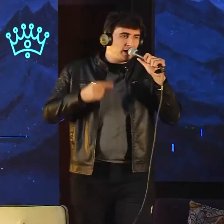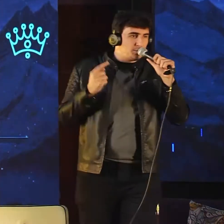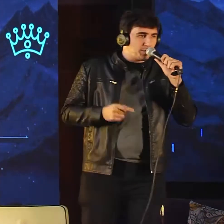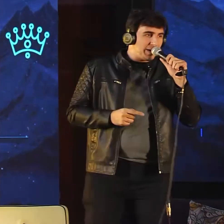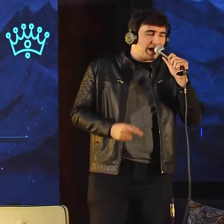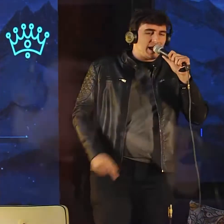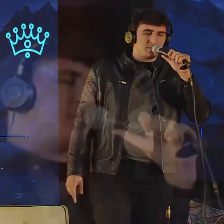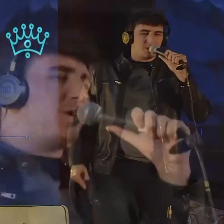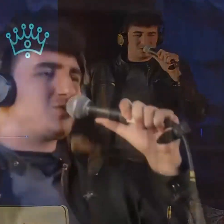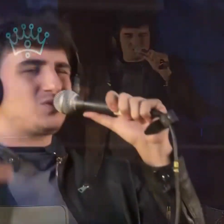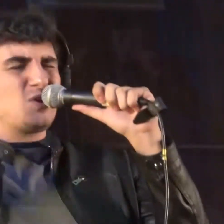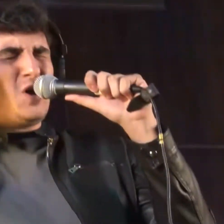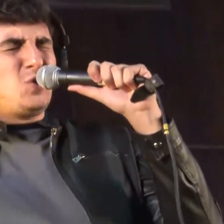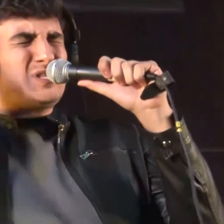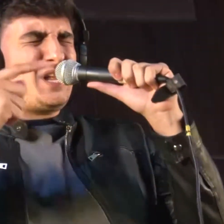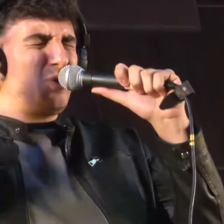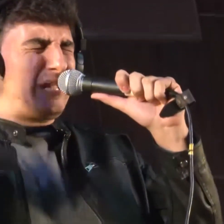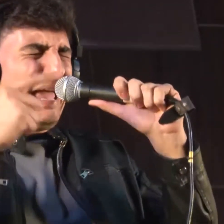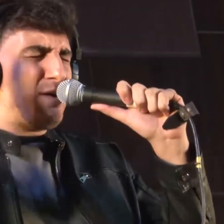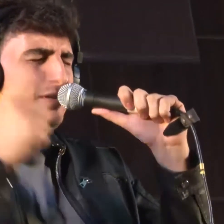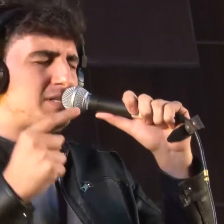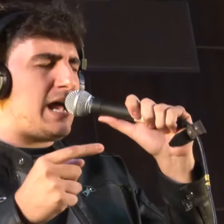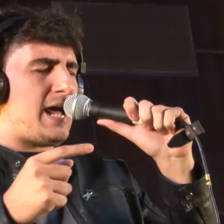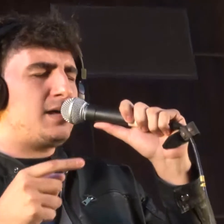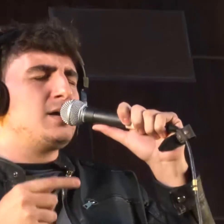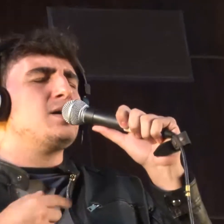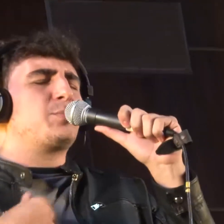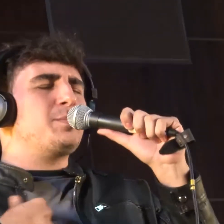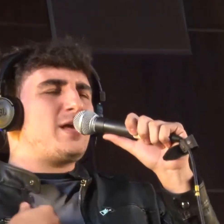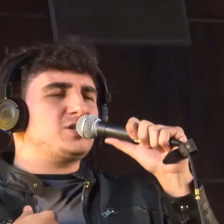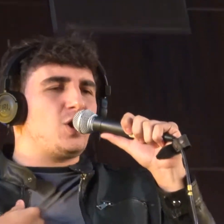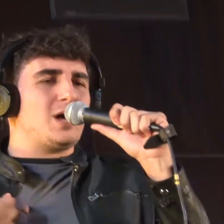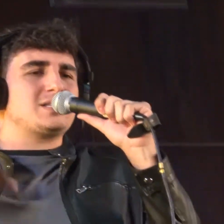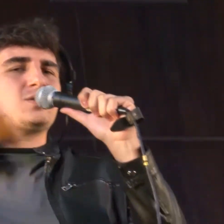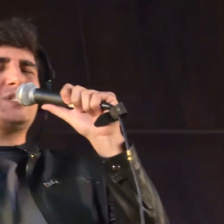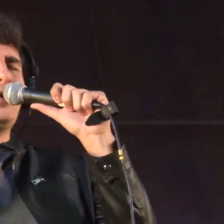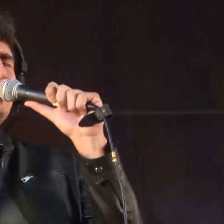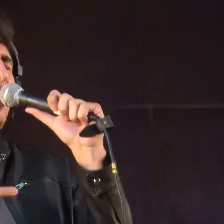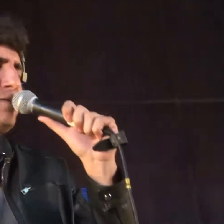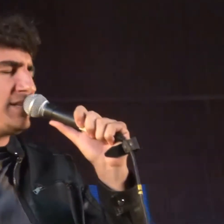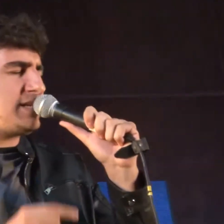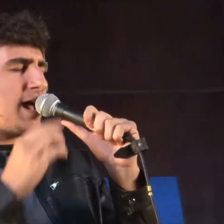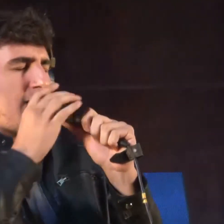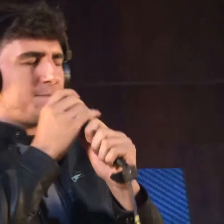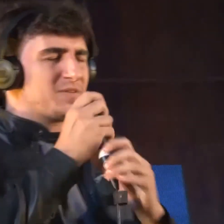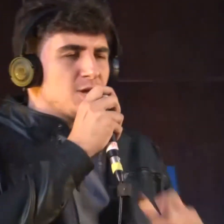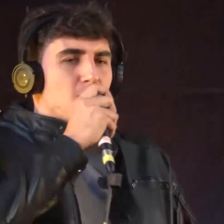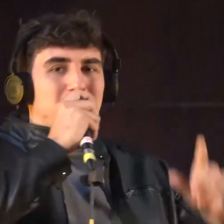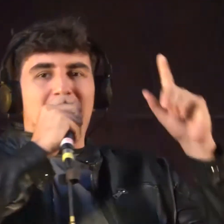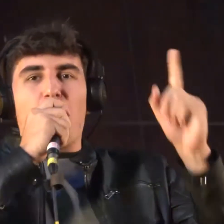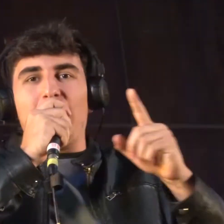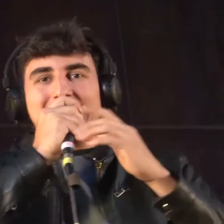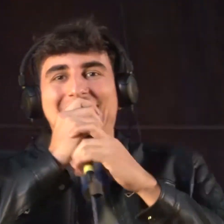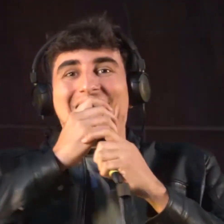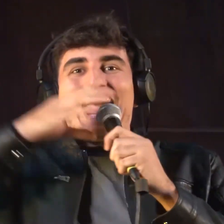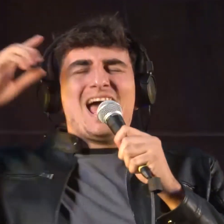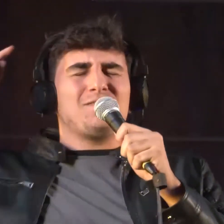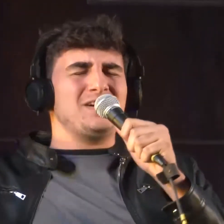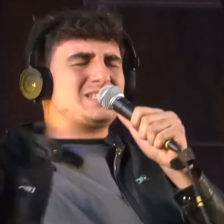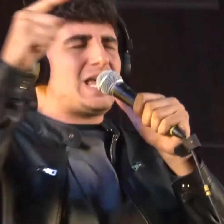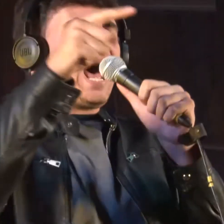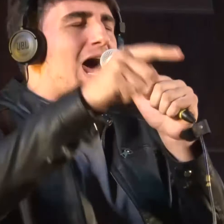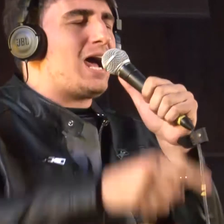o reino propagar. Irmãos, o Senhor quer avançar por meio de nós. O Senhor vai avançar, porque a ordem